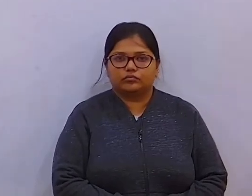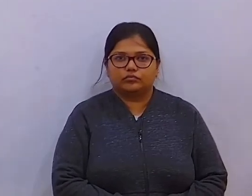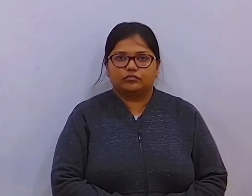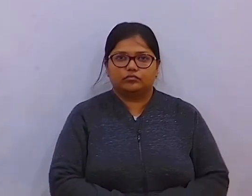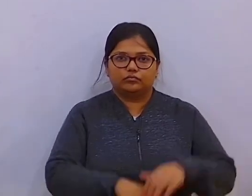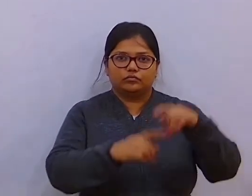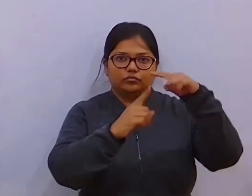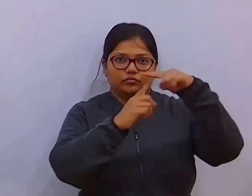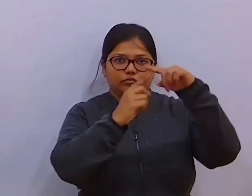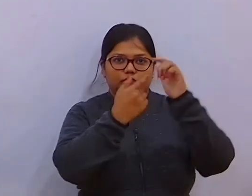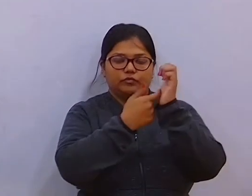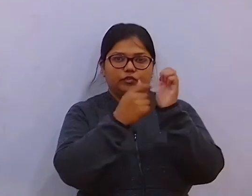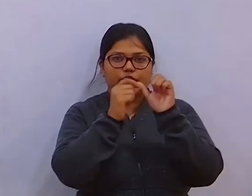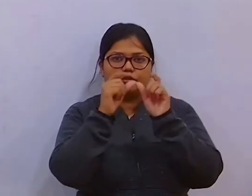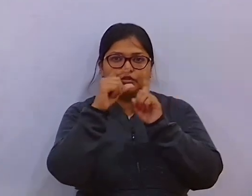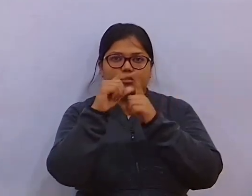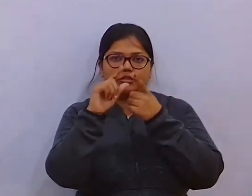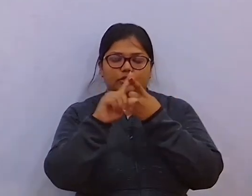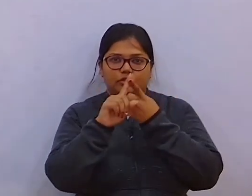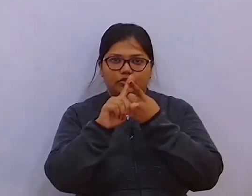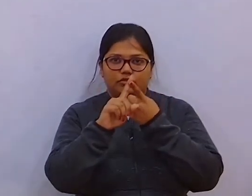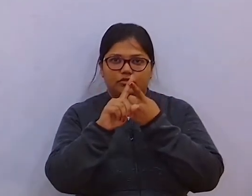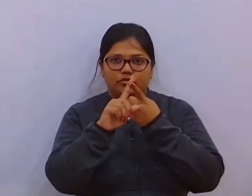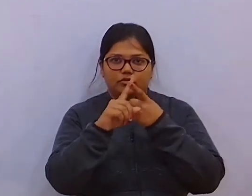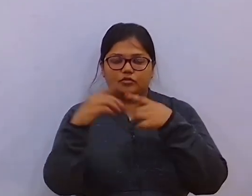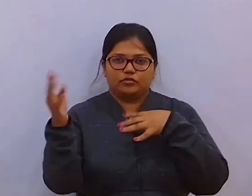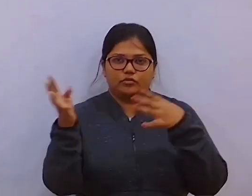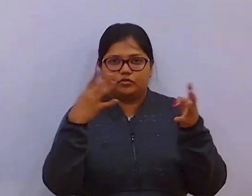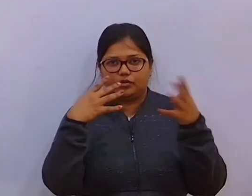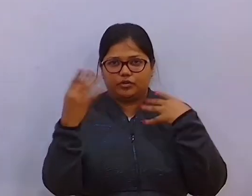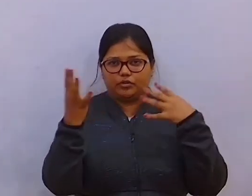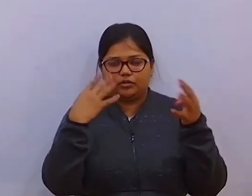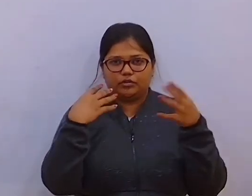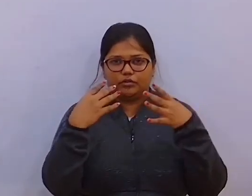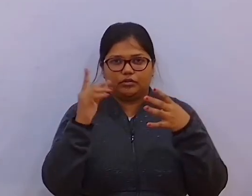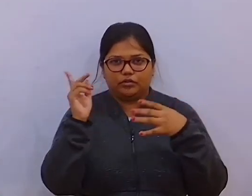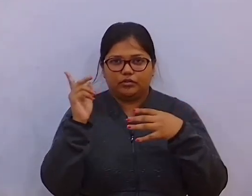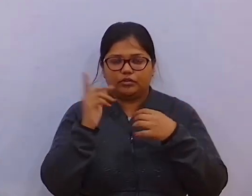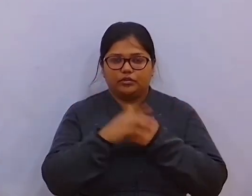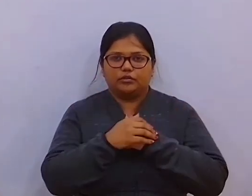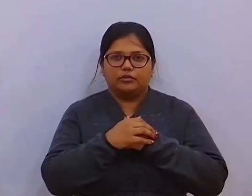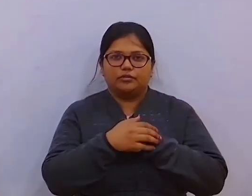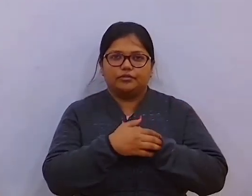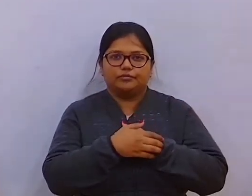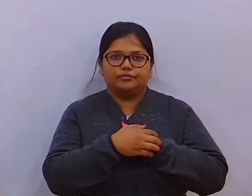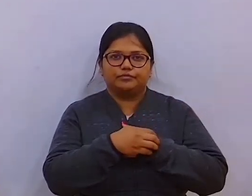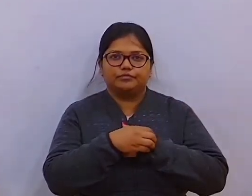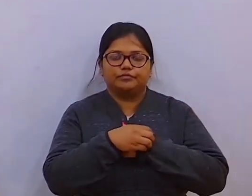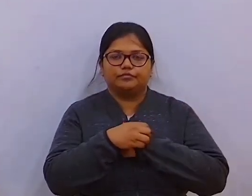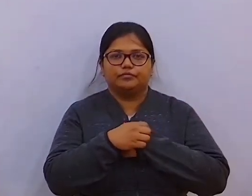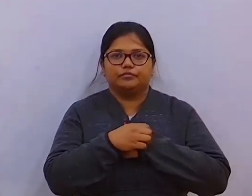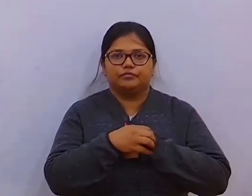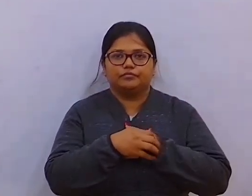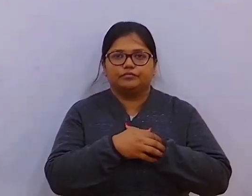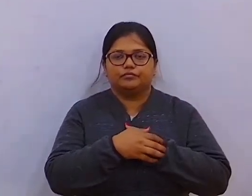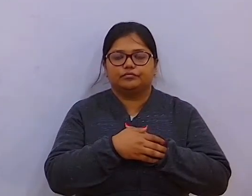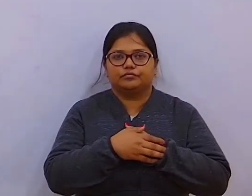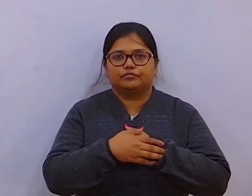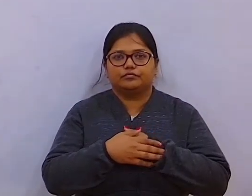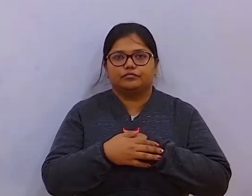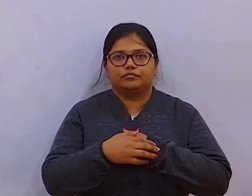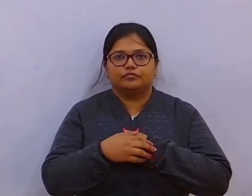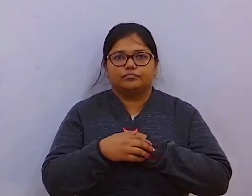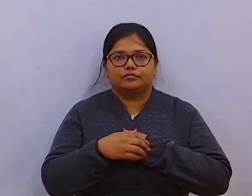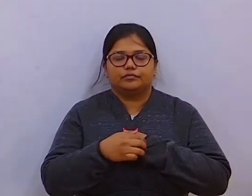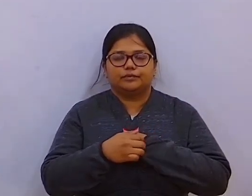जो विषुवत रेखा के ऊपर और मतलब उत्तर और दक्षिण में बहने वाली पवने हैं। ठीक, कौन सी?